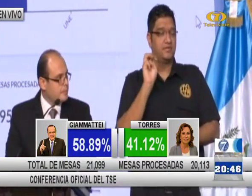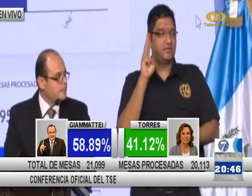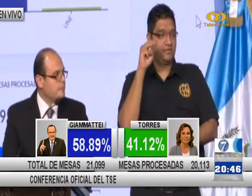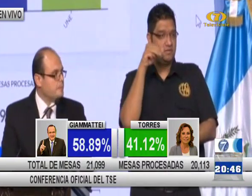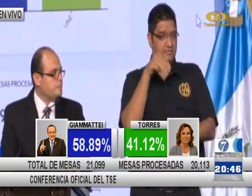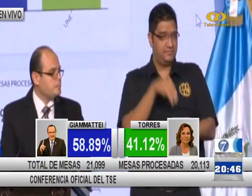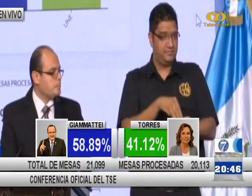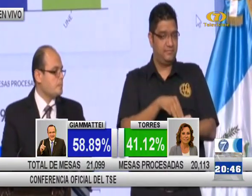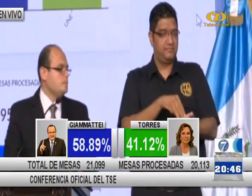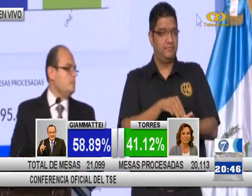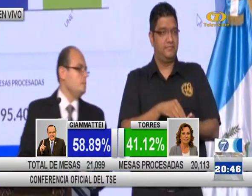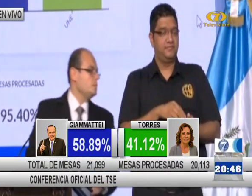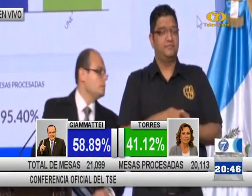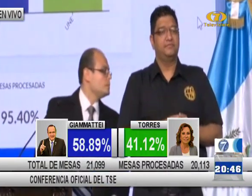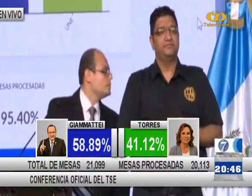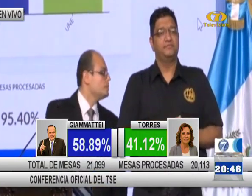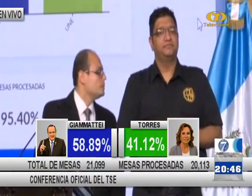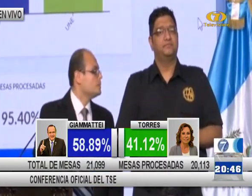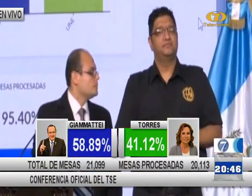3.333.820.